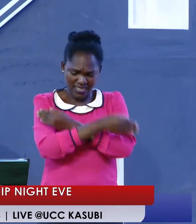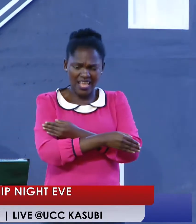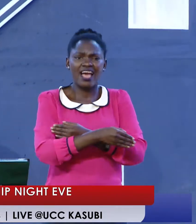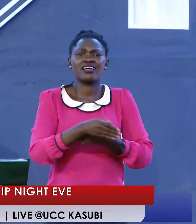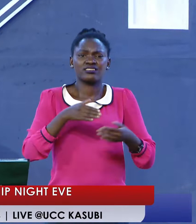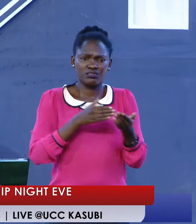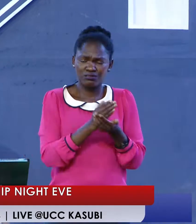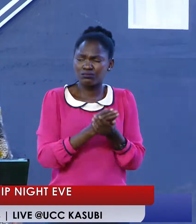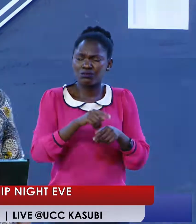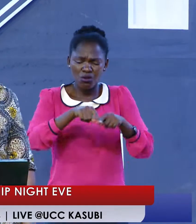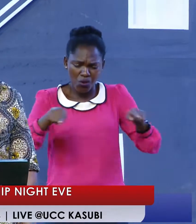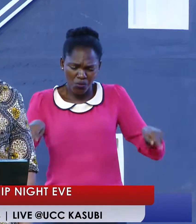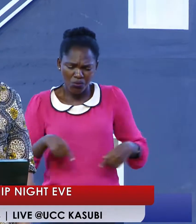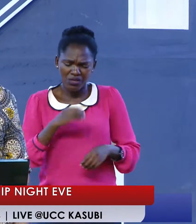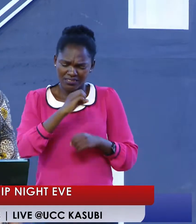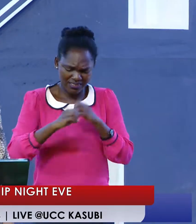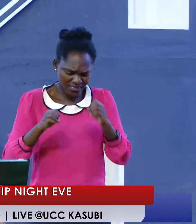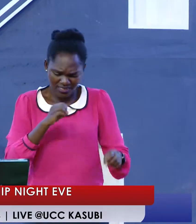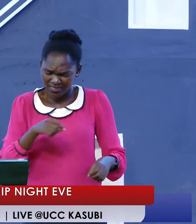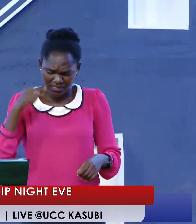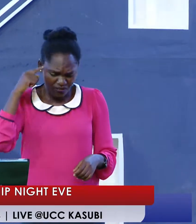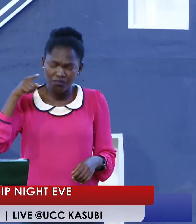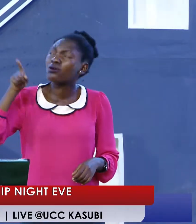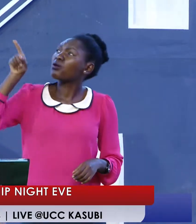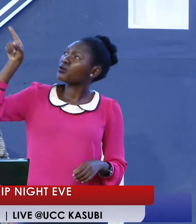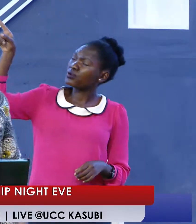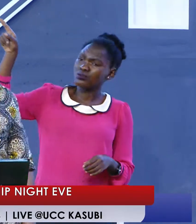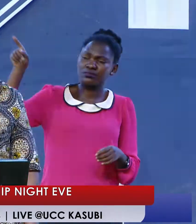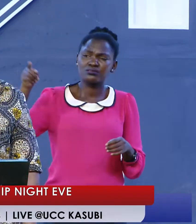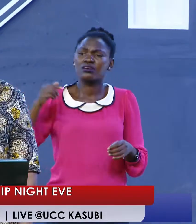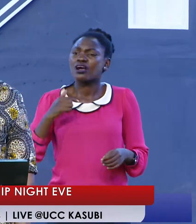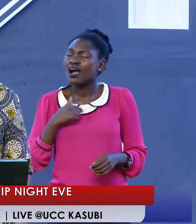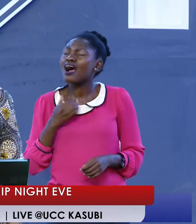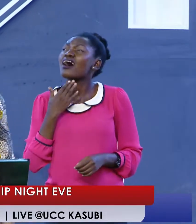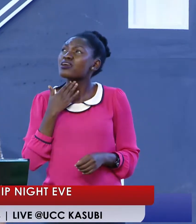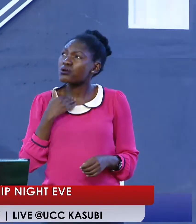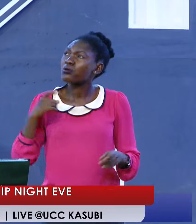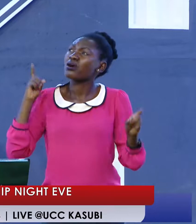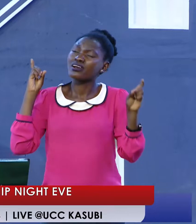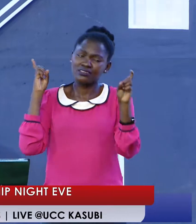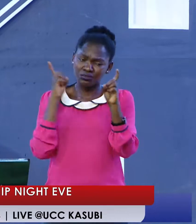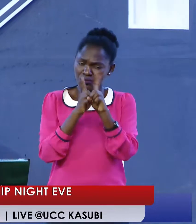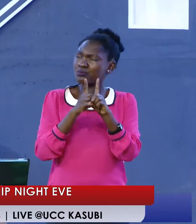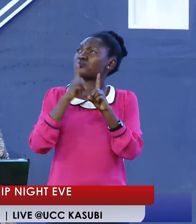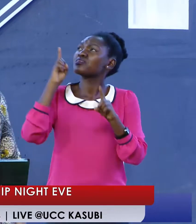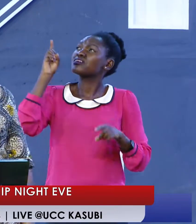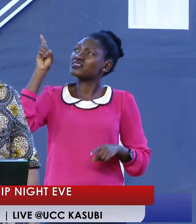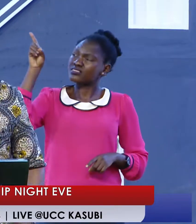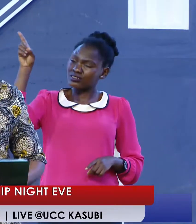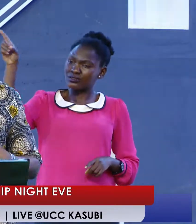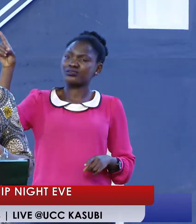Oliwa Jagala kulaba Oliwa Jagala kosasekane